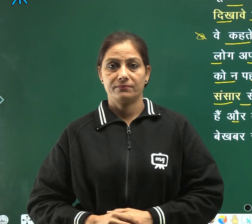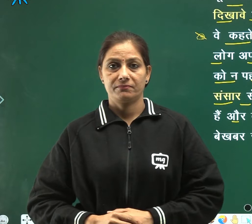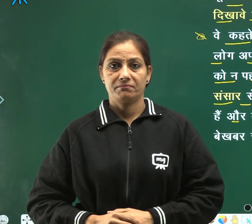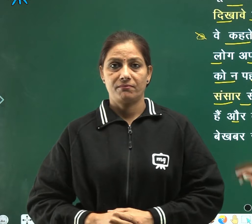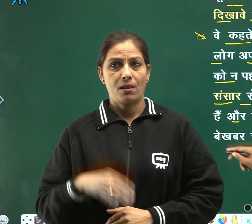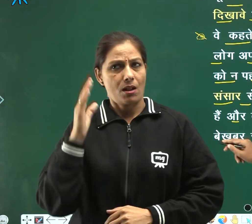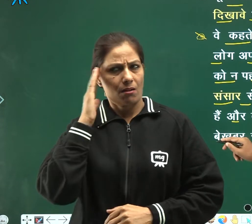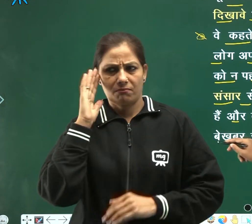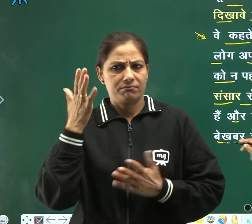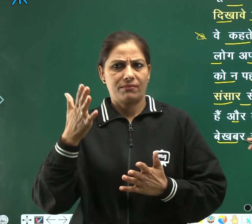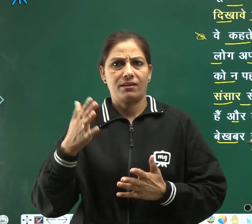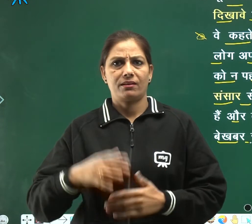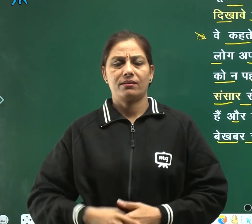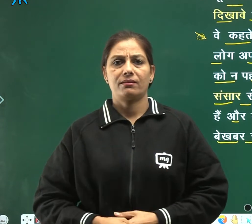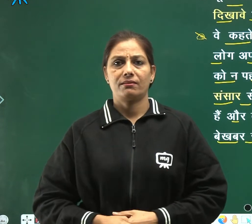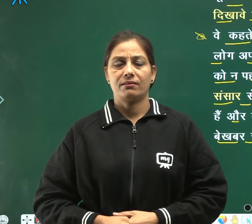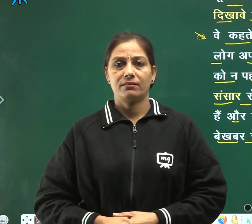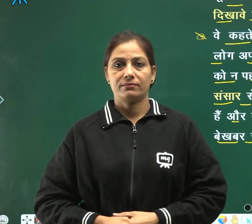बेखबर रहते हैं।